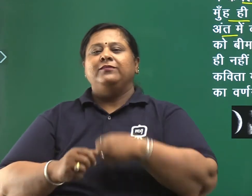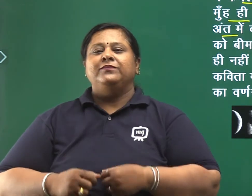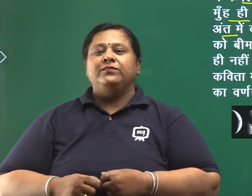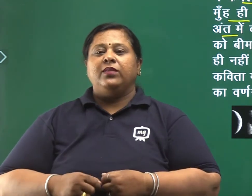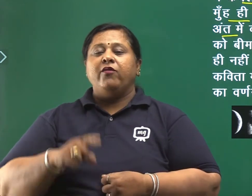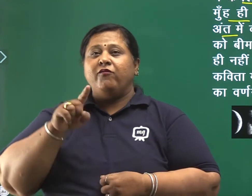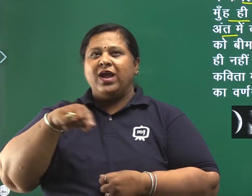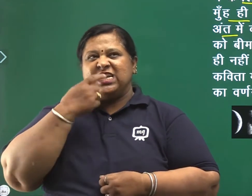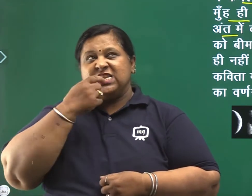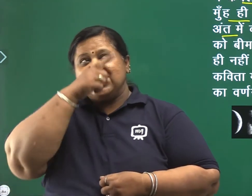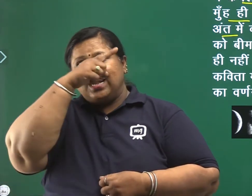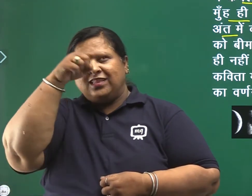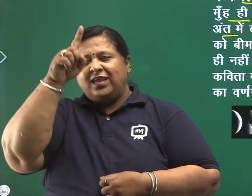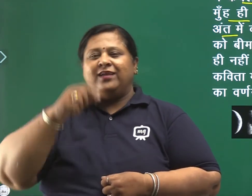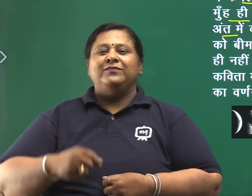वह चांद के